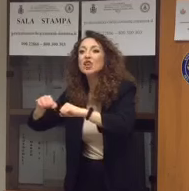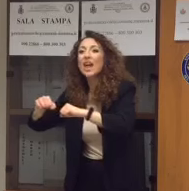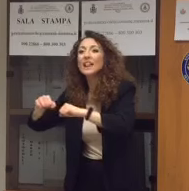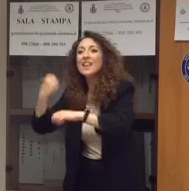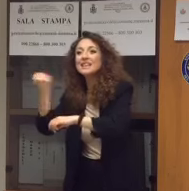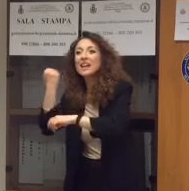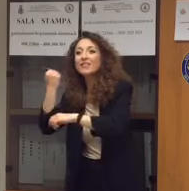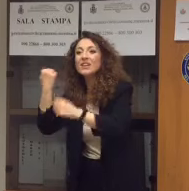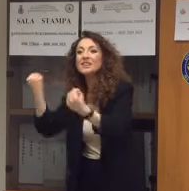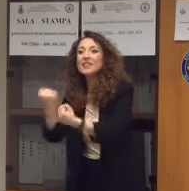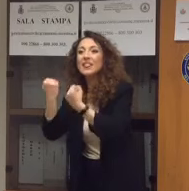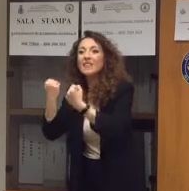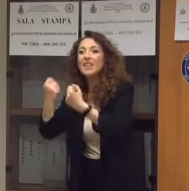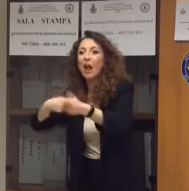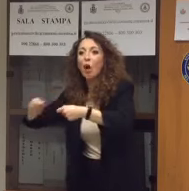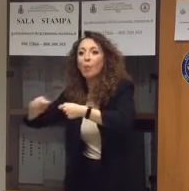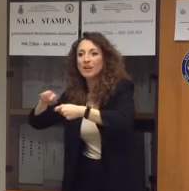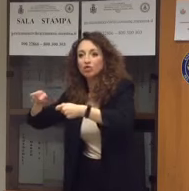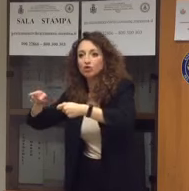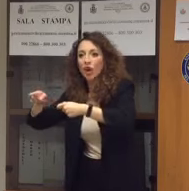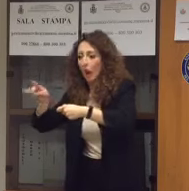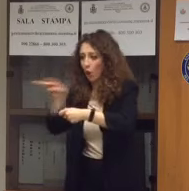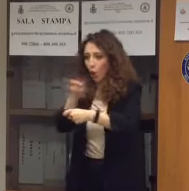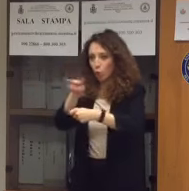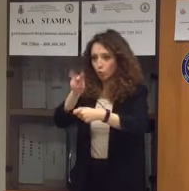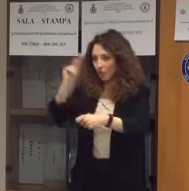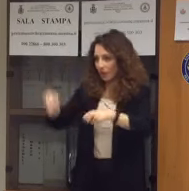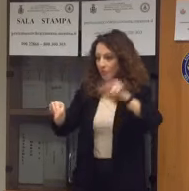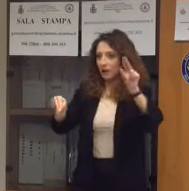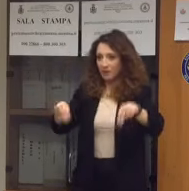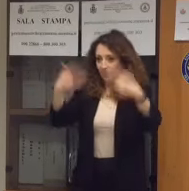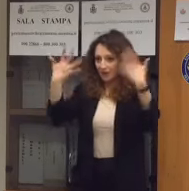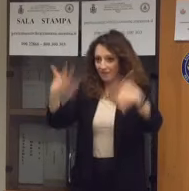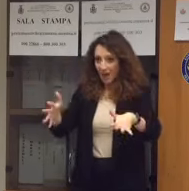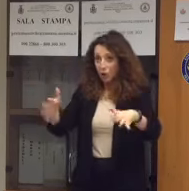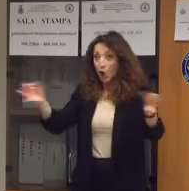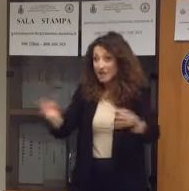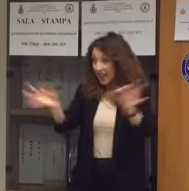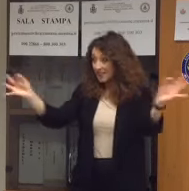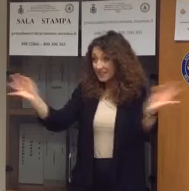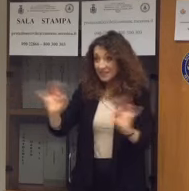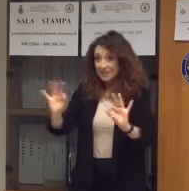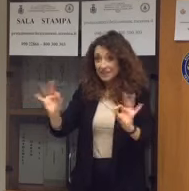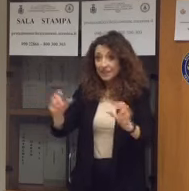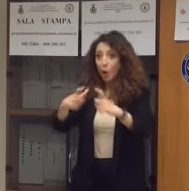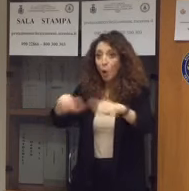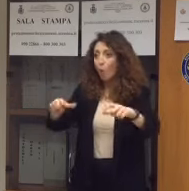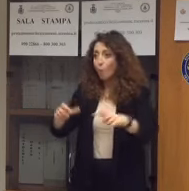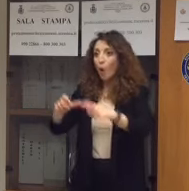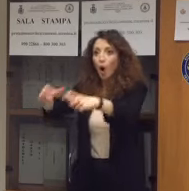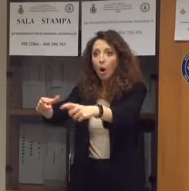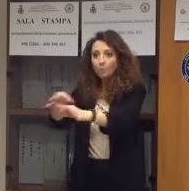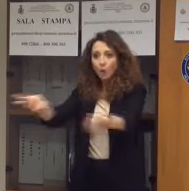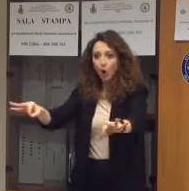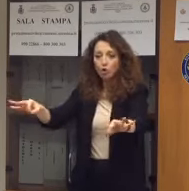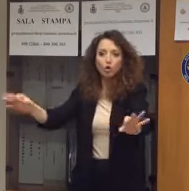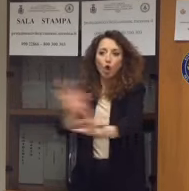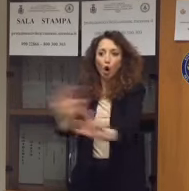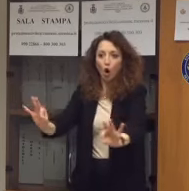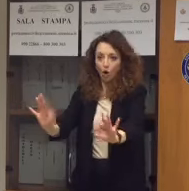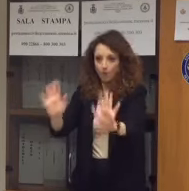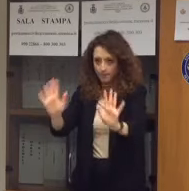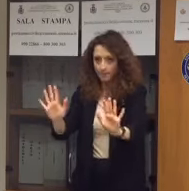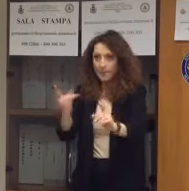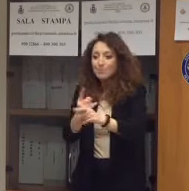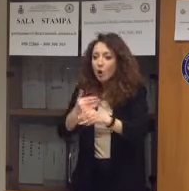commerciali. Se prima non si perfeziona questo passaggio non potete accettare i coupon, quindi ci sono dei meccanismi che devono essere